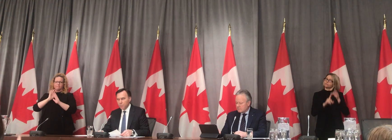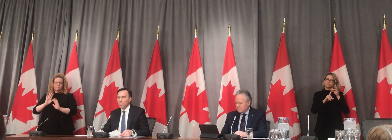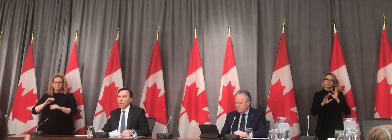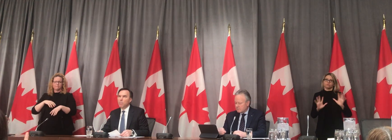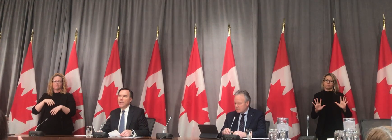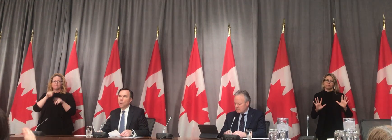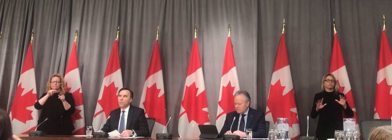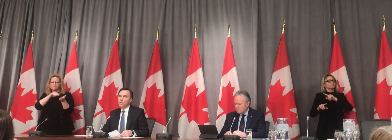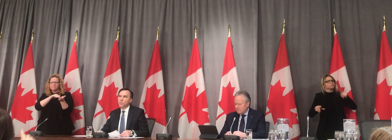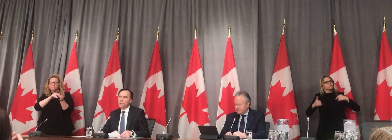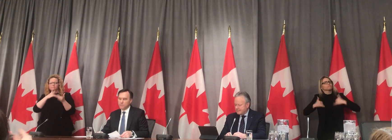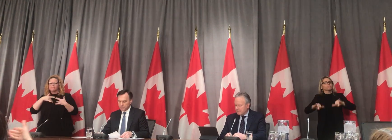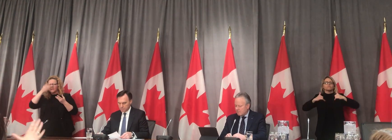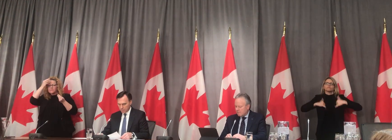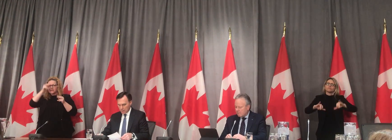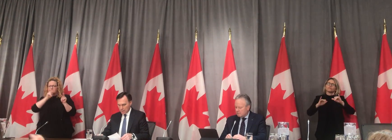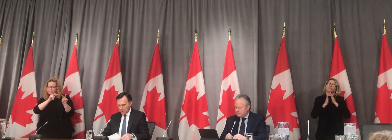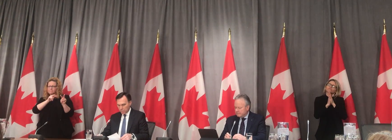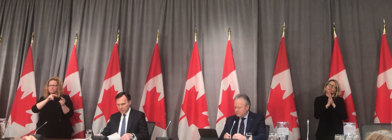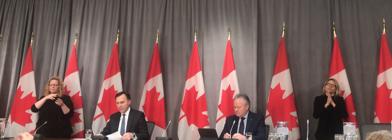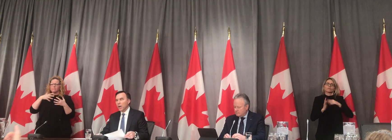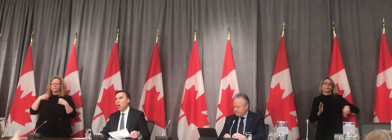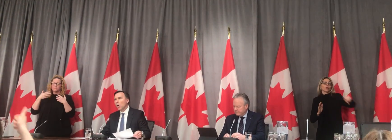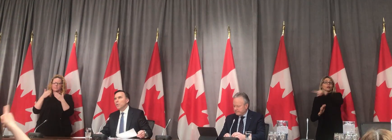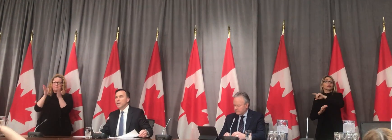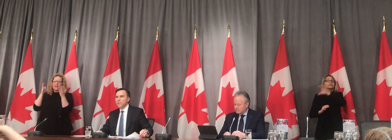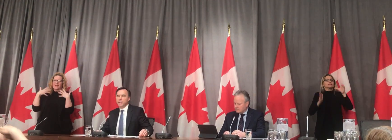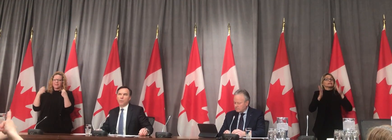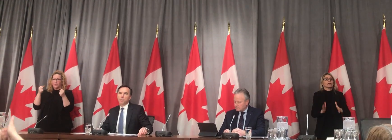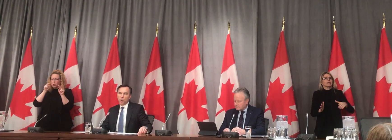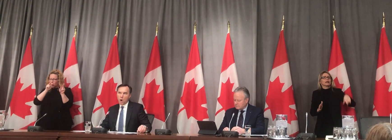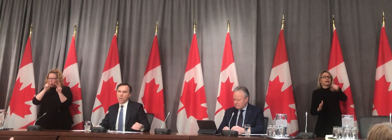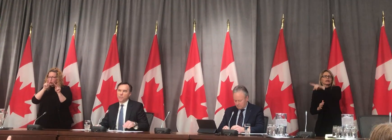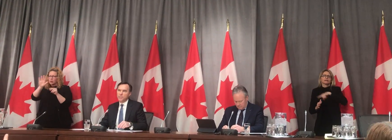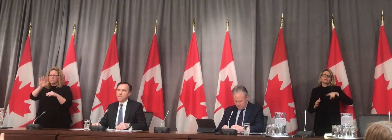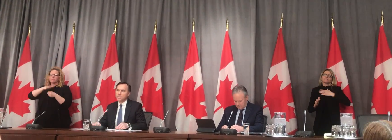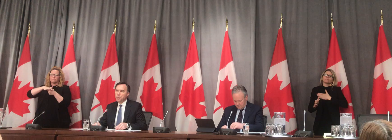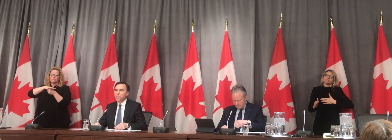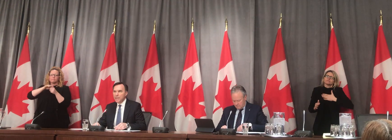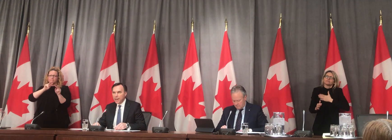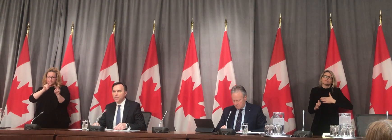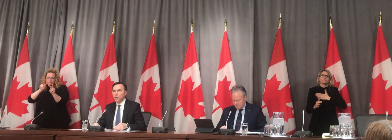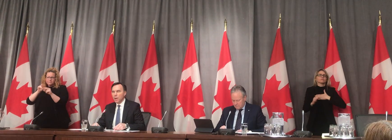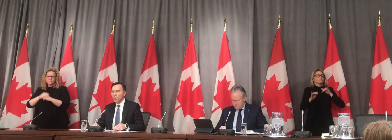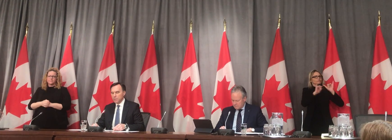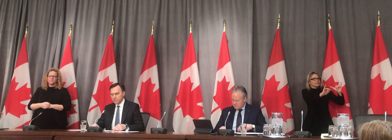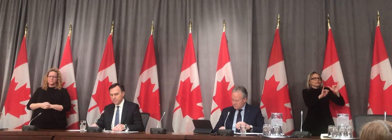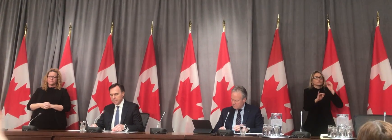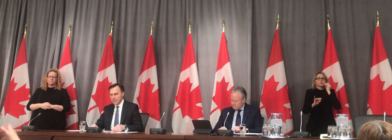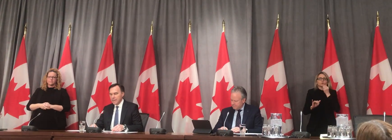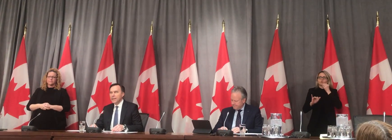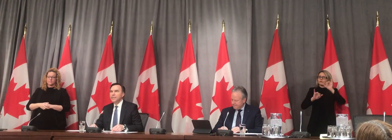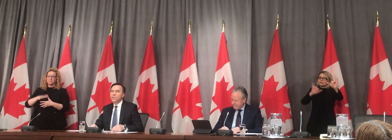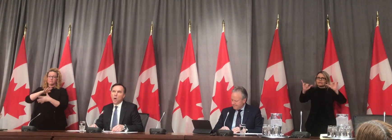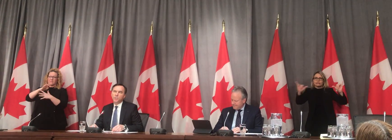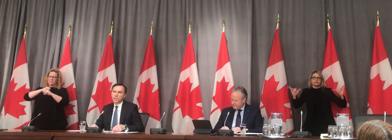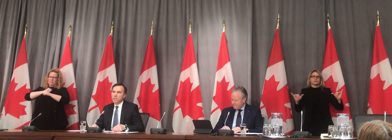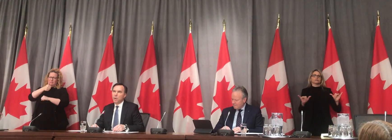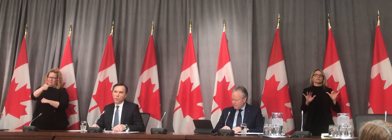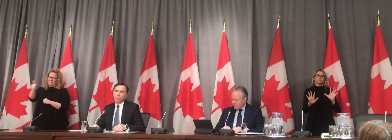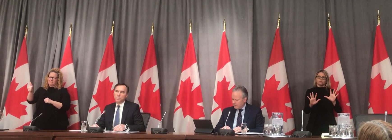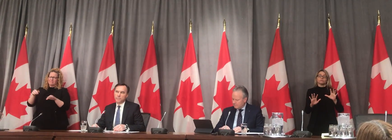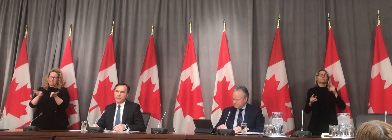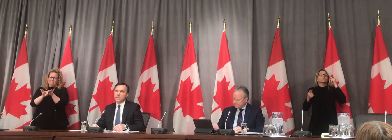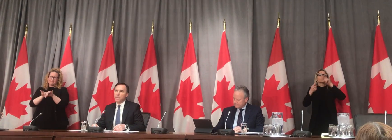professionals and from public health officials. Please take all necessary precautions to protect your health. It's not